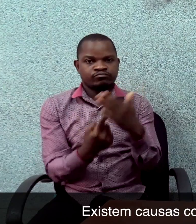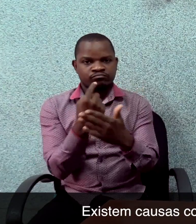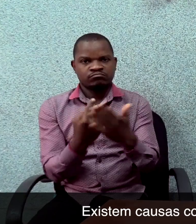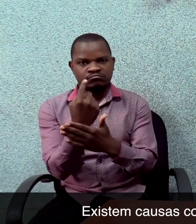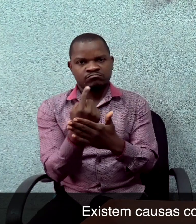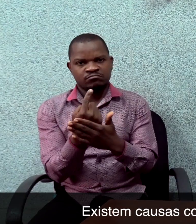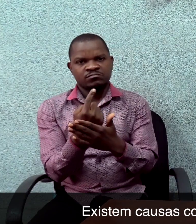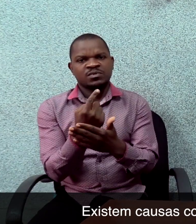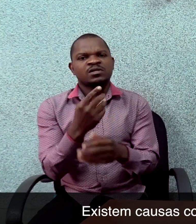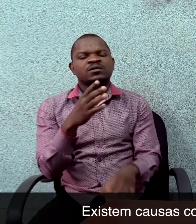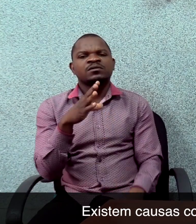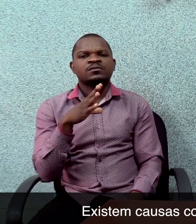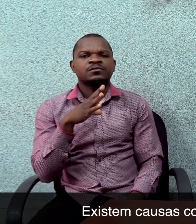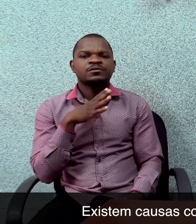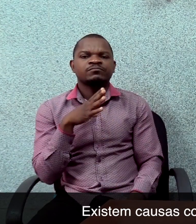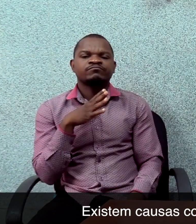Existem causas